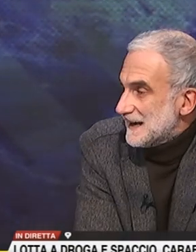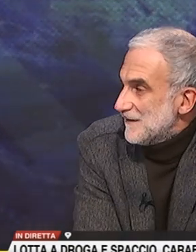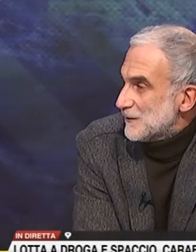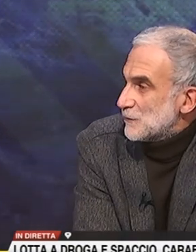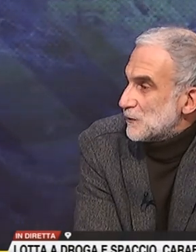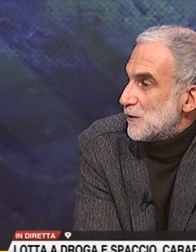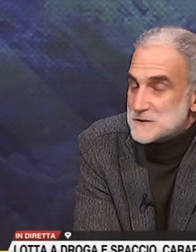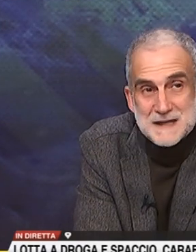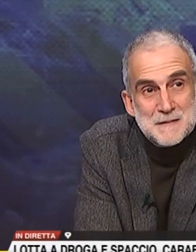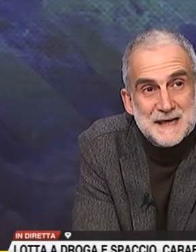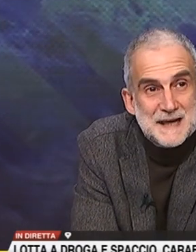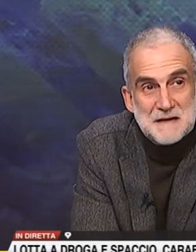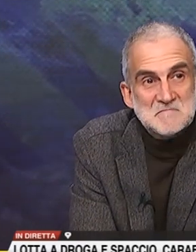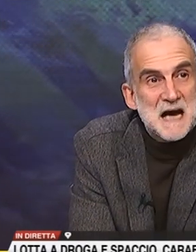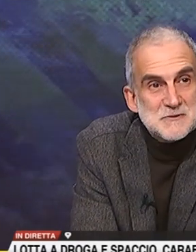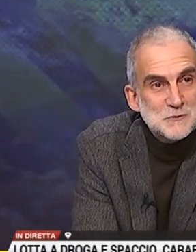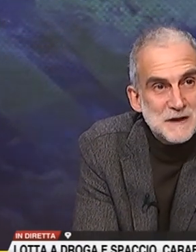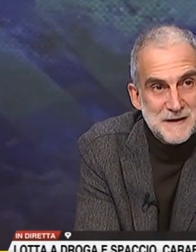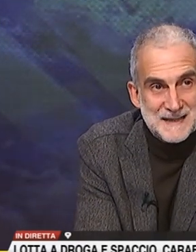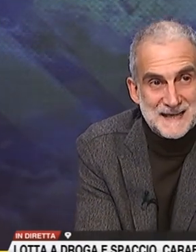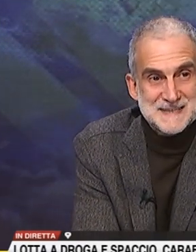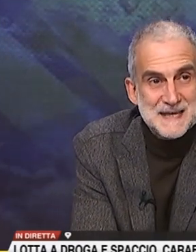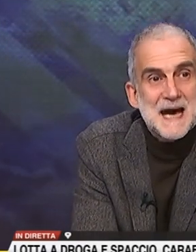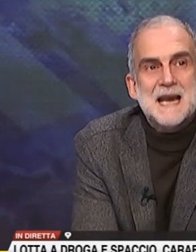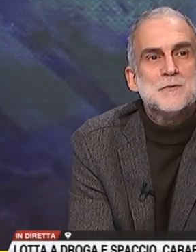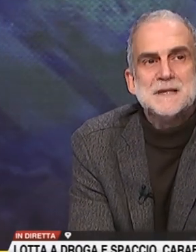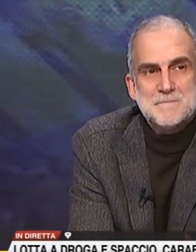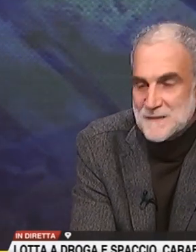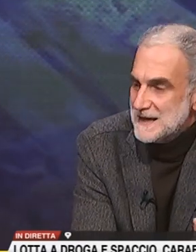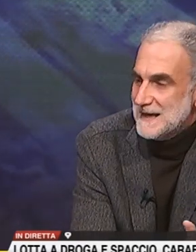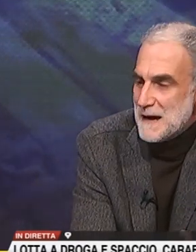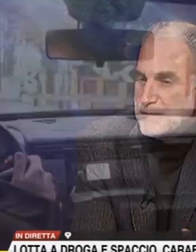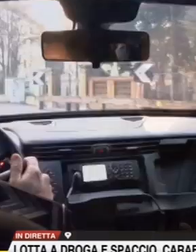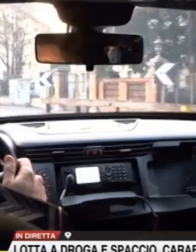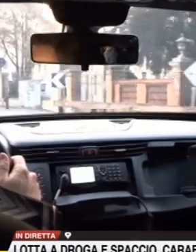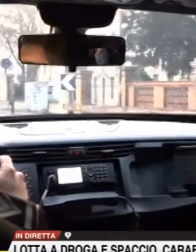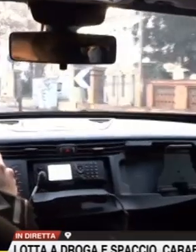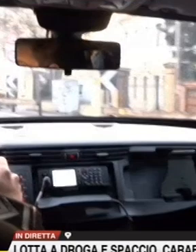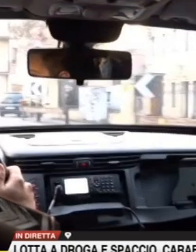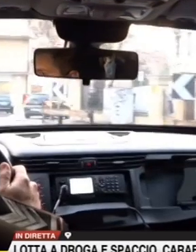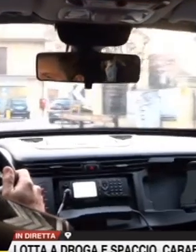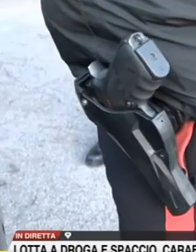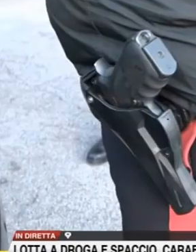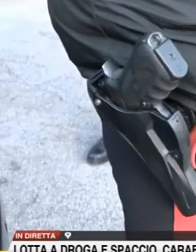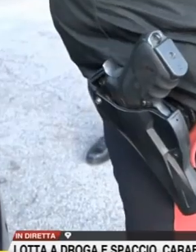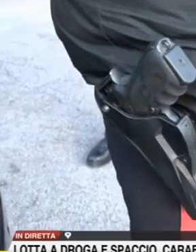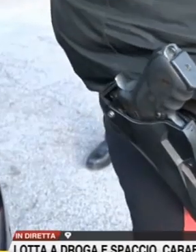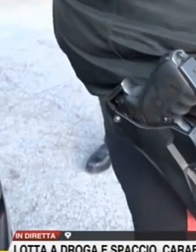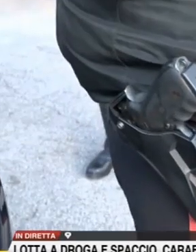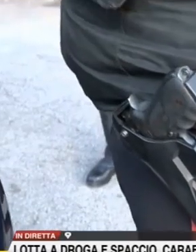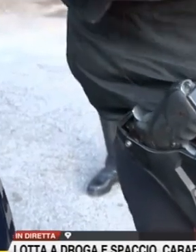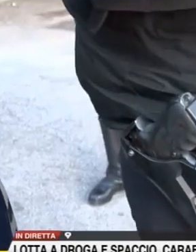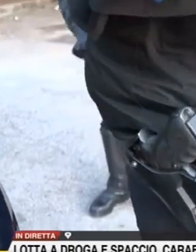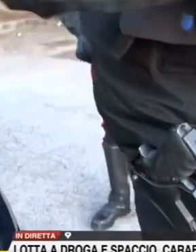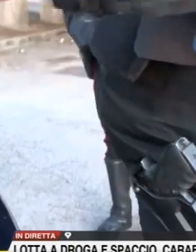modalità che vengono proposte in maniera assolutamente artigianale. Quindi la pericolosità del solo uso è